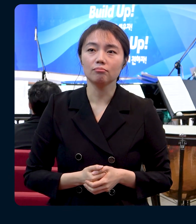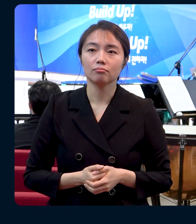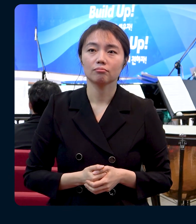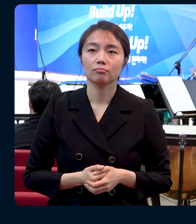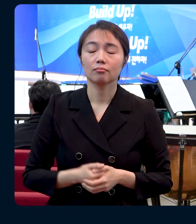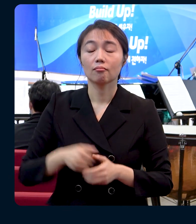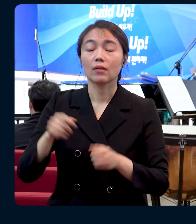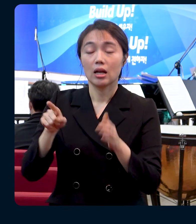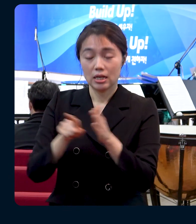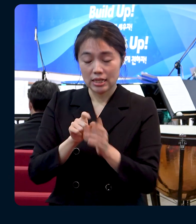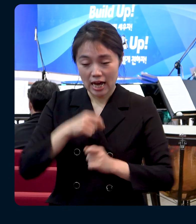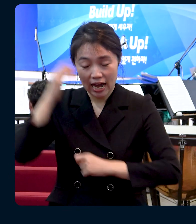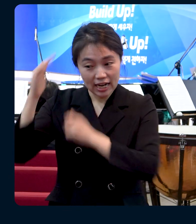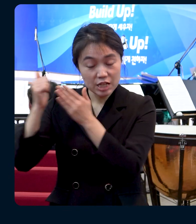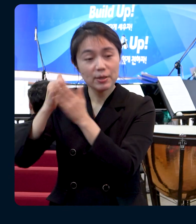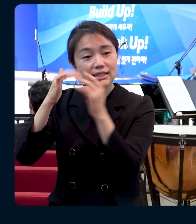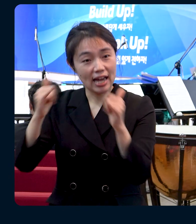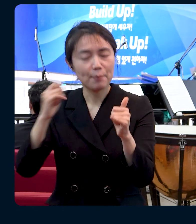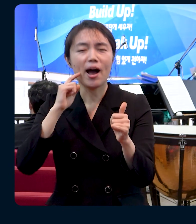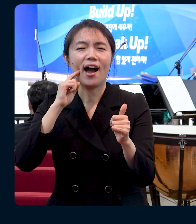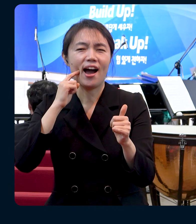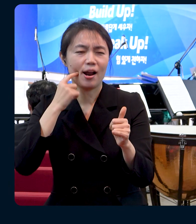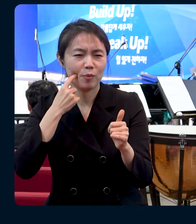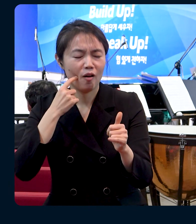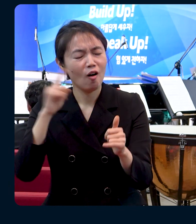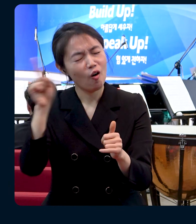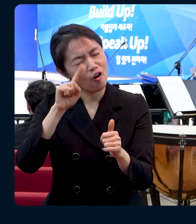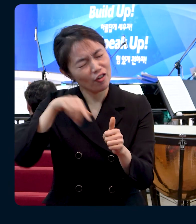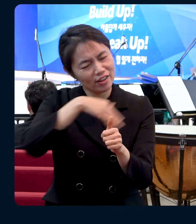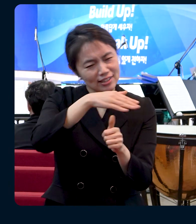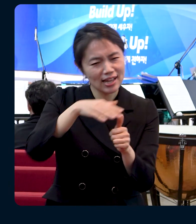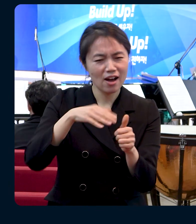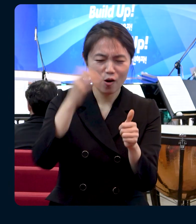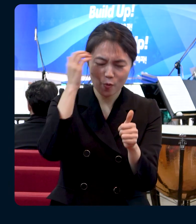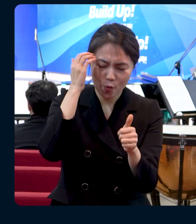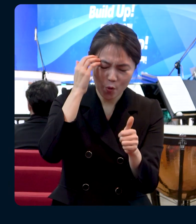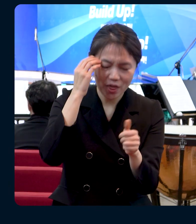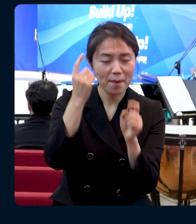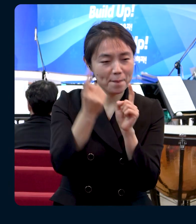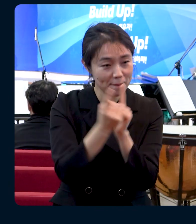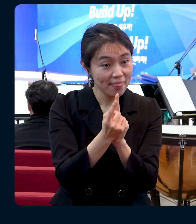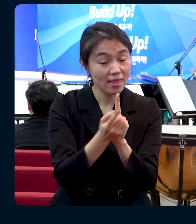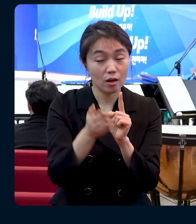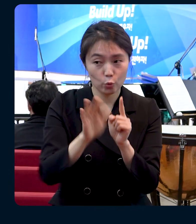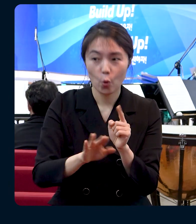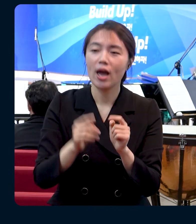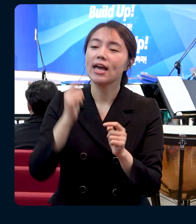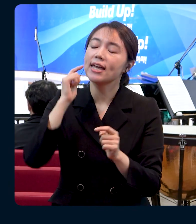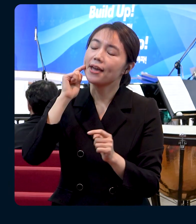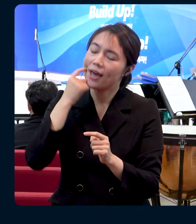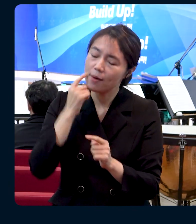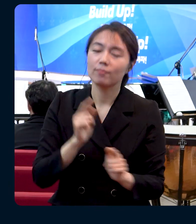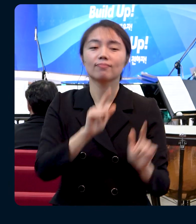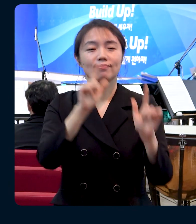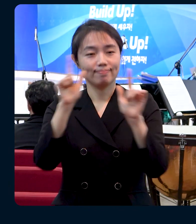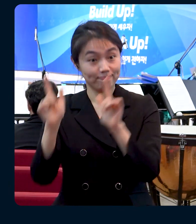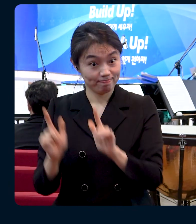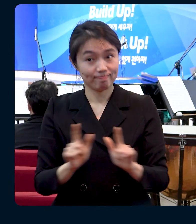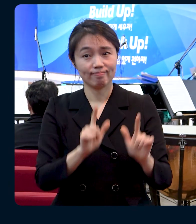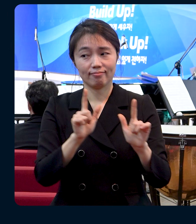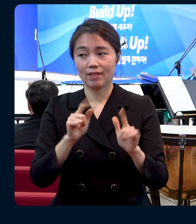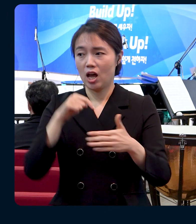여러분, 신실한 하나님의 사람은 아름답습니다. 어떤 상황, 환경 가운데서도 아름답습니다. 어떤 일을